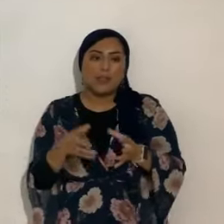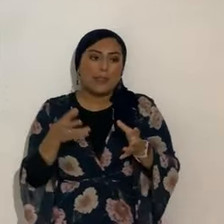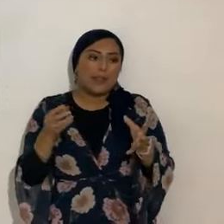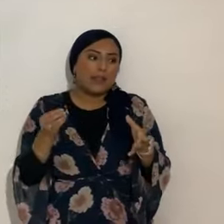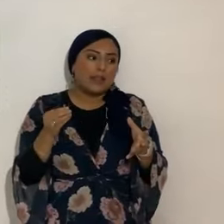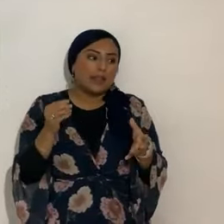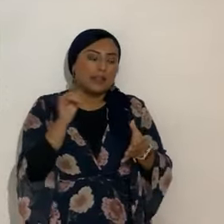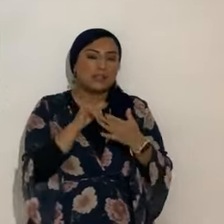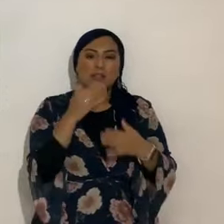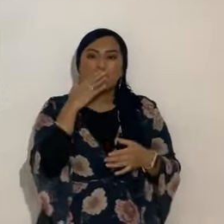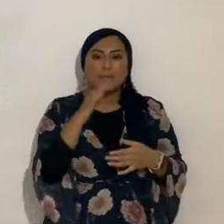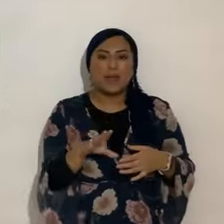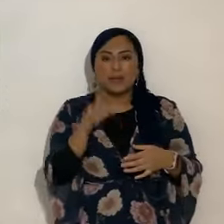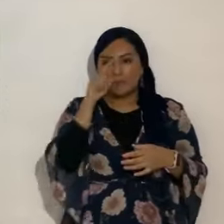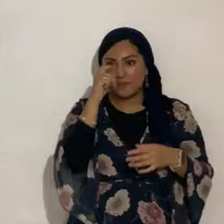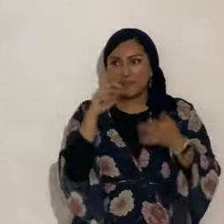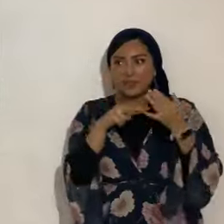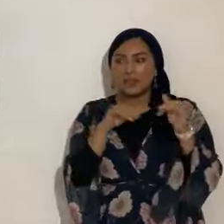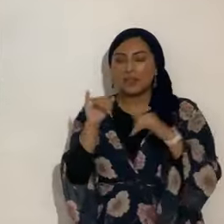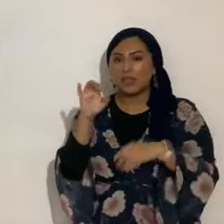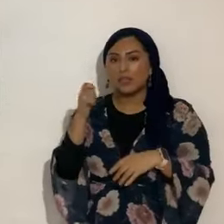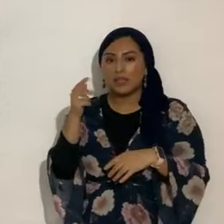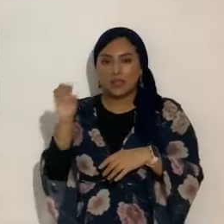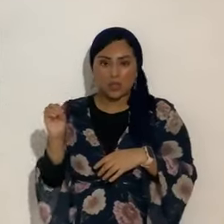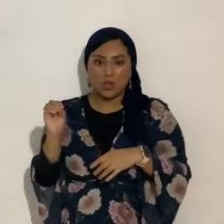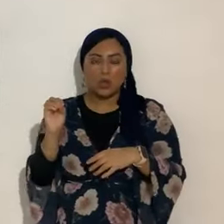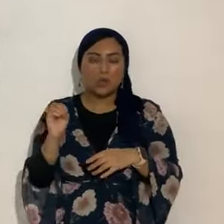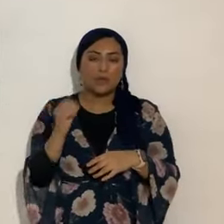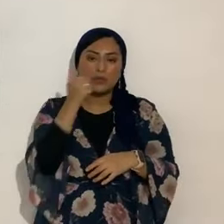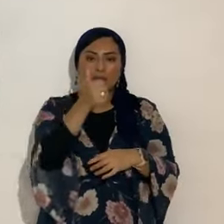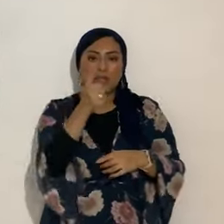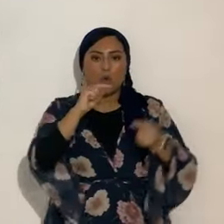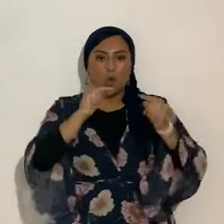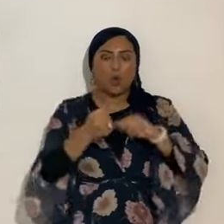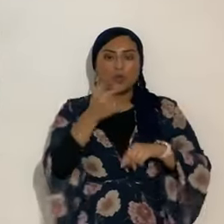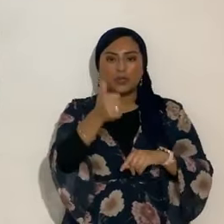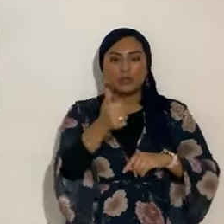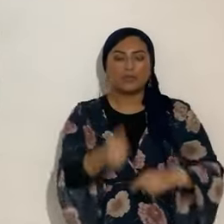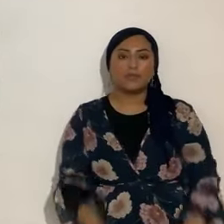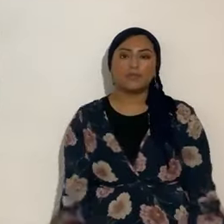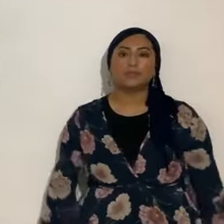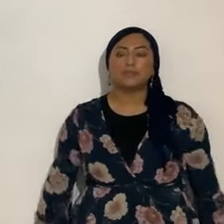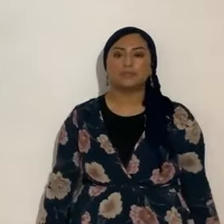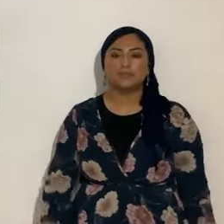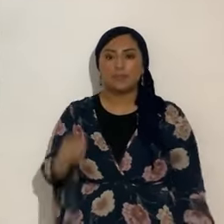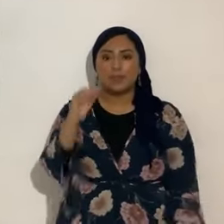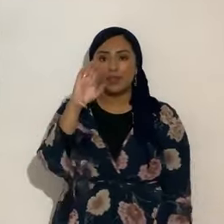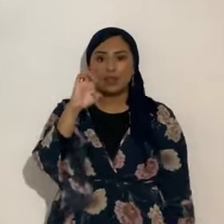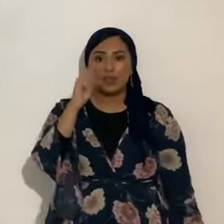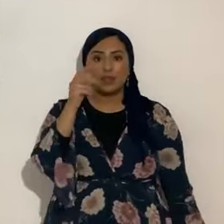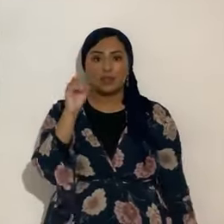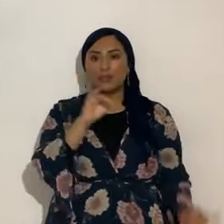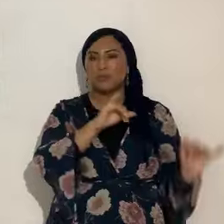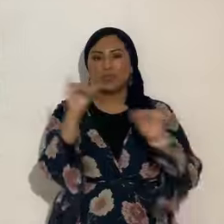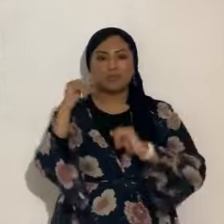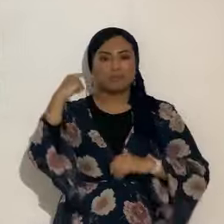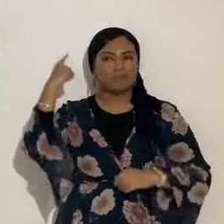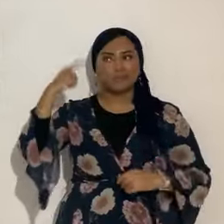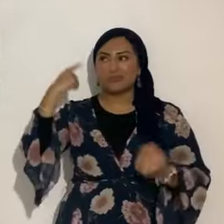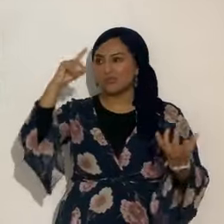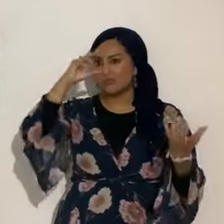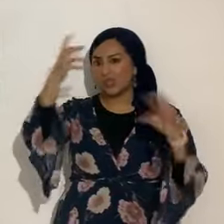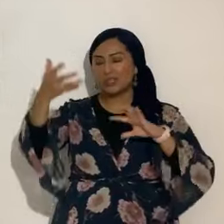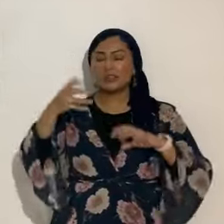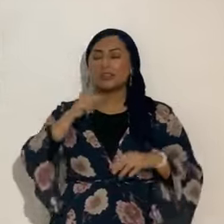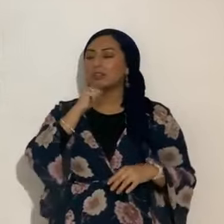muy horrible porque es el ego ya atacándote a ti mismo. El ego es locura, ya lo he ministrado, no